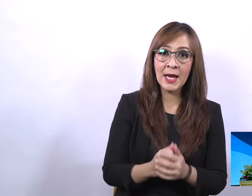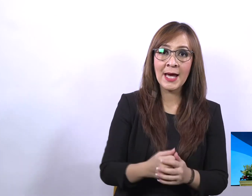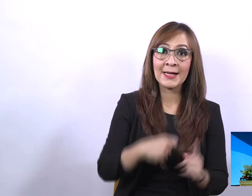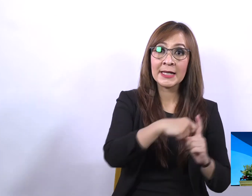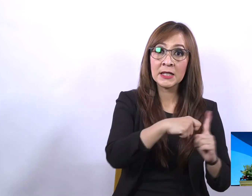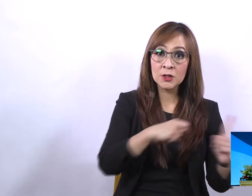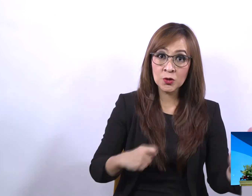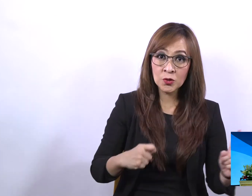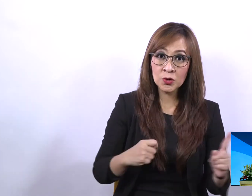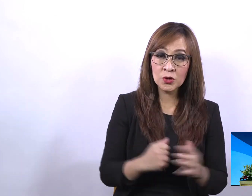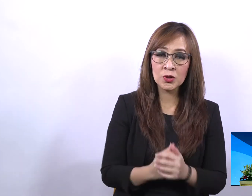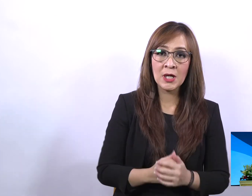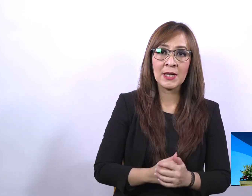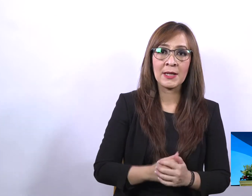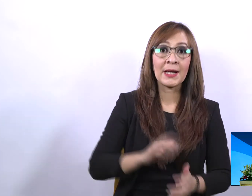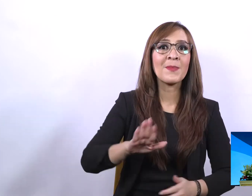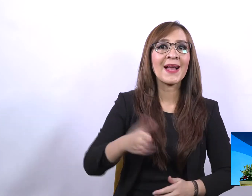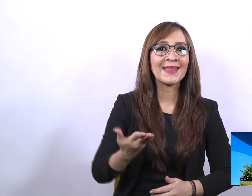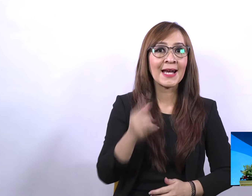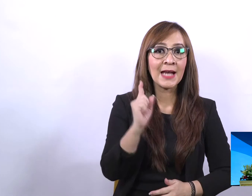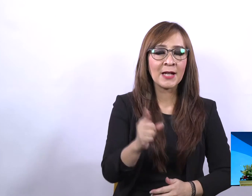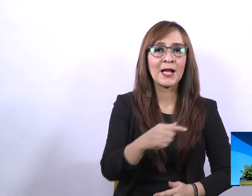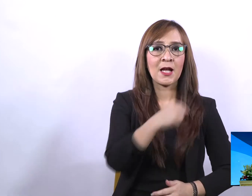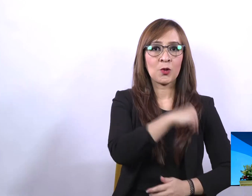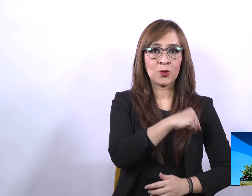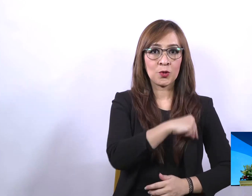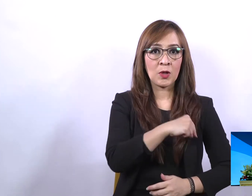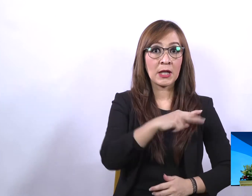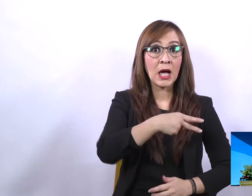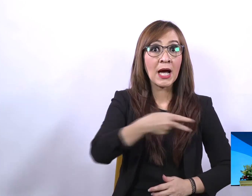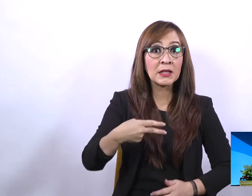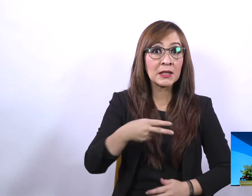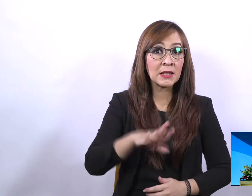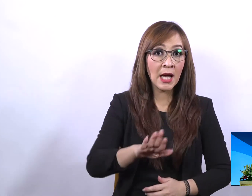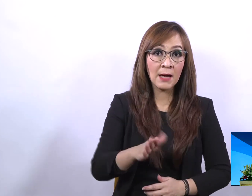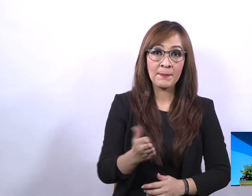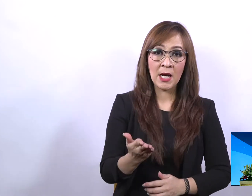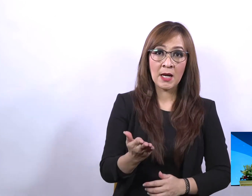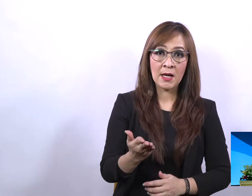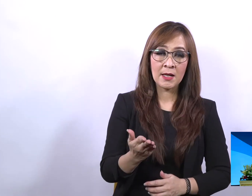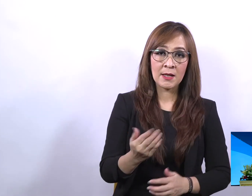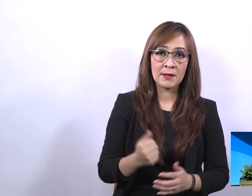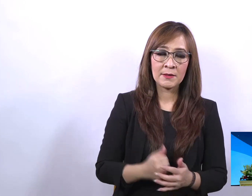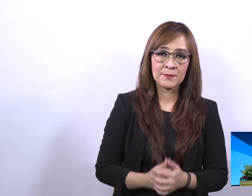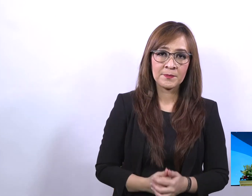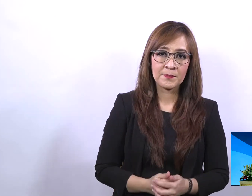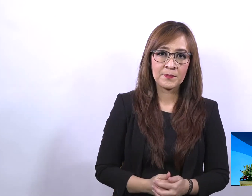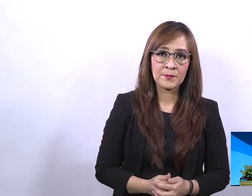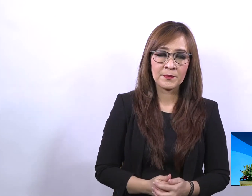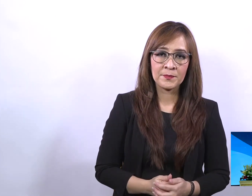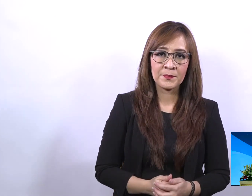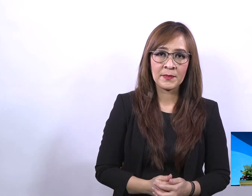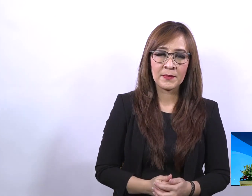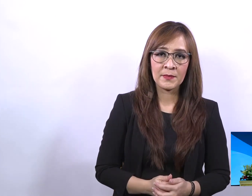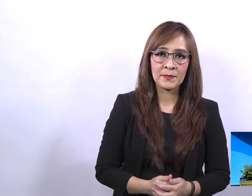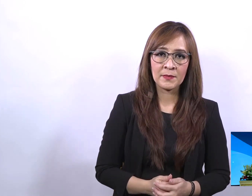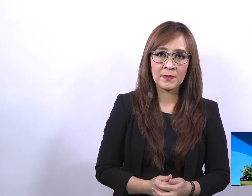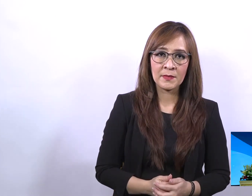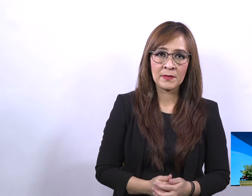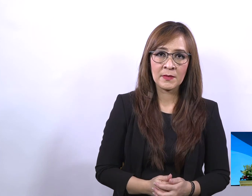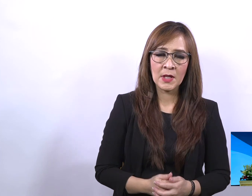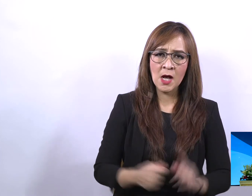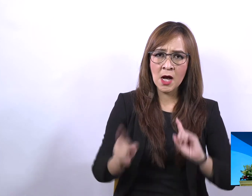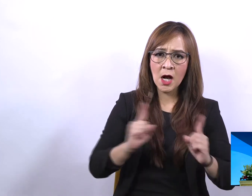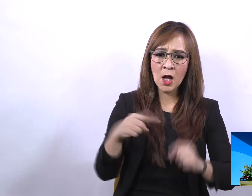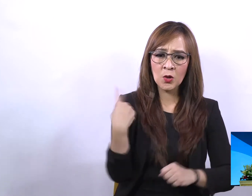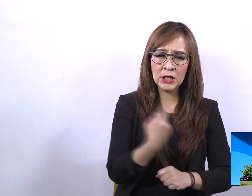keuntungan artinya aku ingin bersama dengan Kristus Hai tetapi aku juga mampu ribu adalah